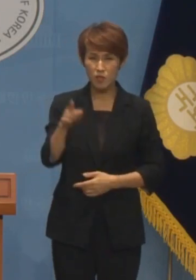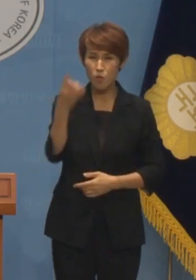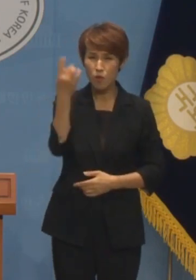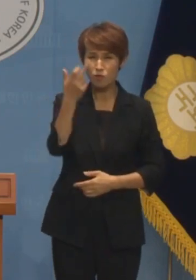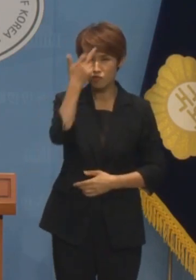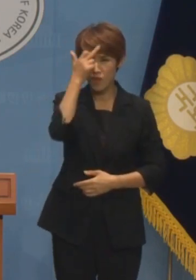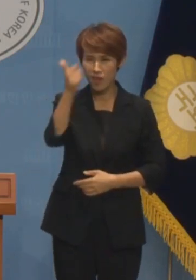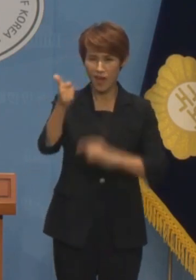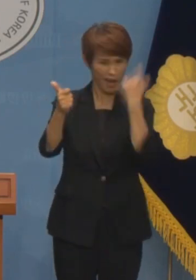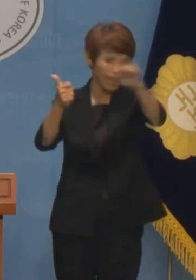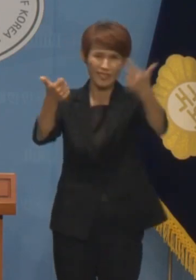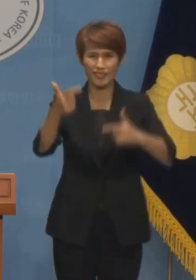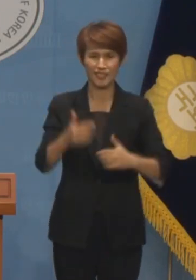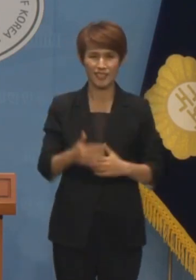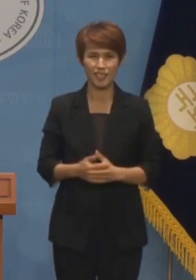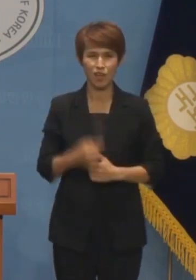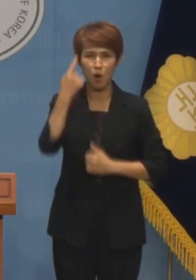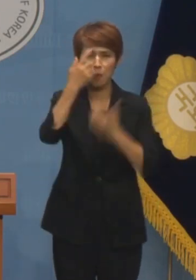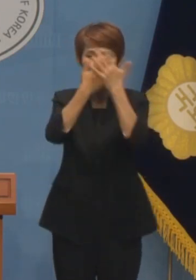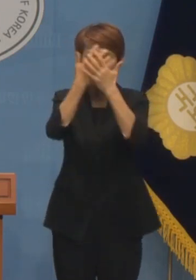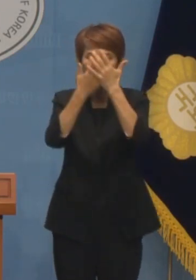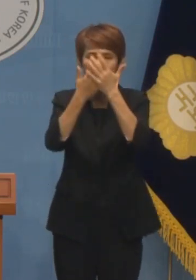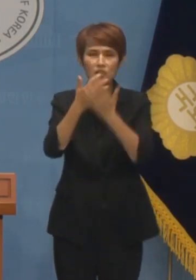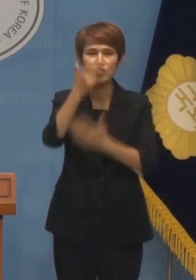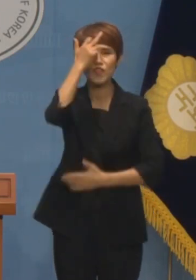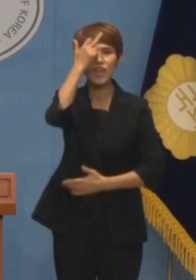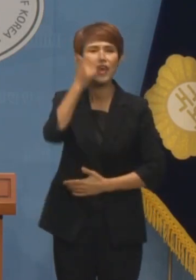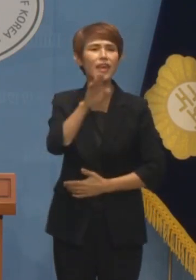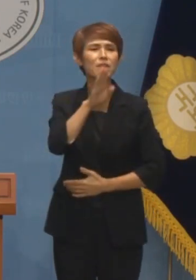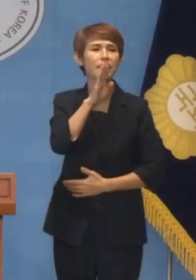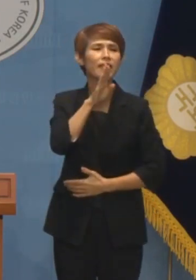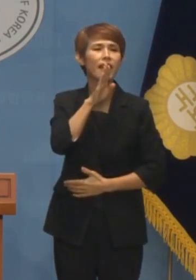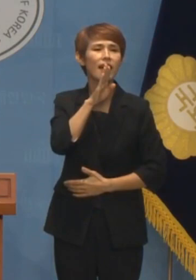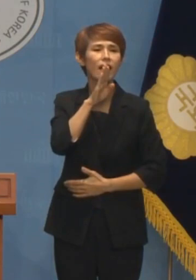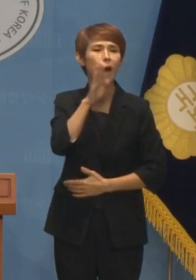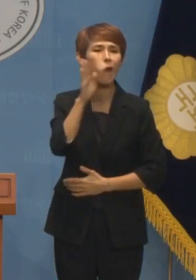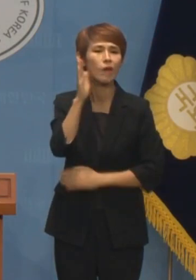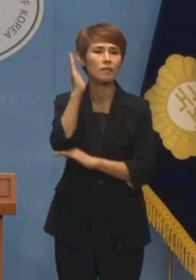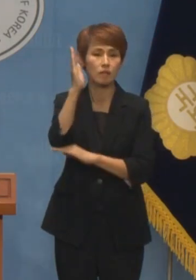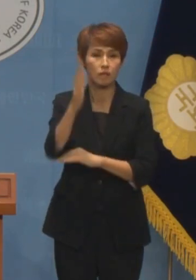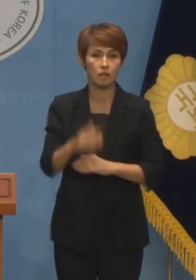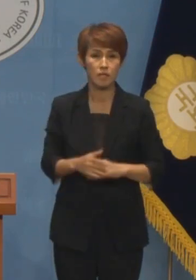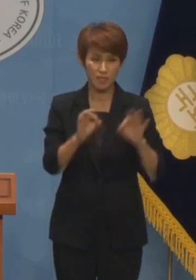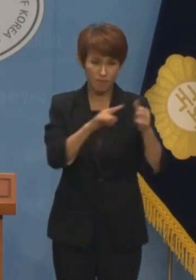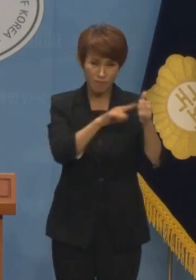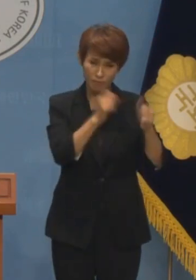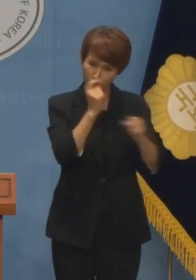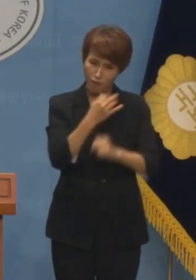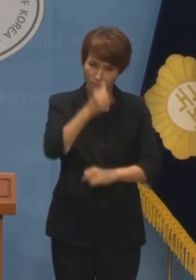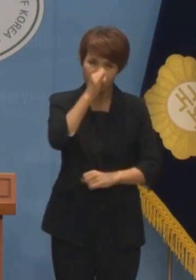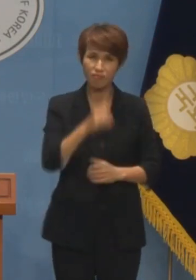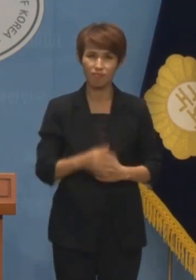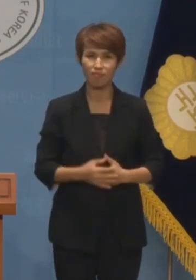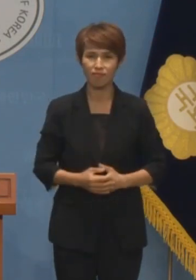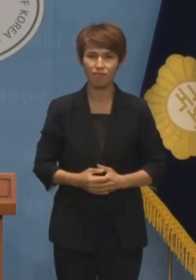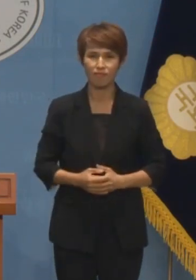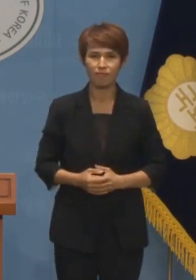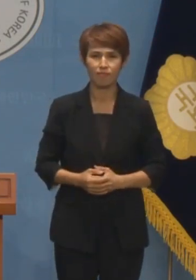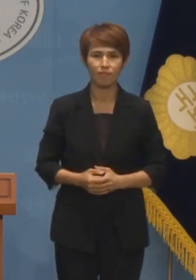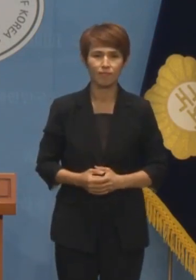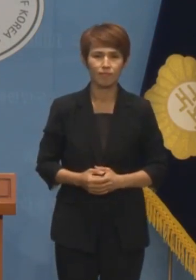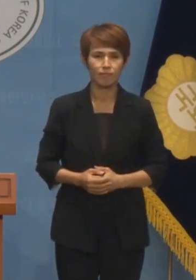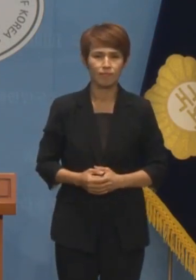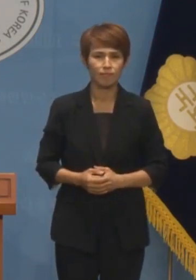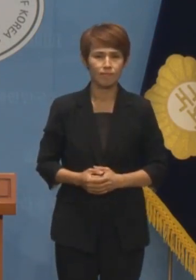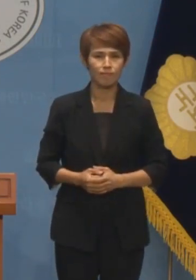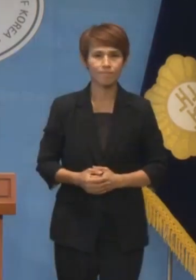최동식으로 이렇게 뽀얗게 해놓고 최동식으로 몰아가는 겁니다. 김기현도 알고 있습니다. 아마 김승원 의원도 알고